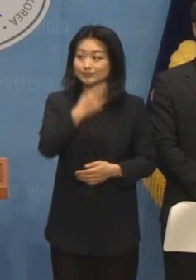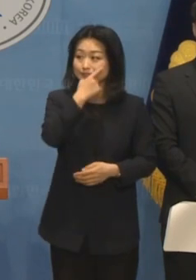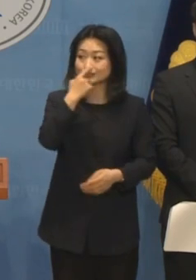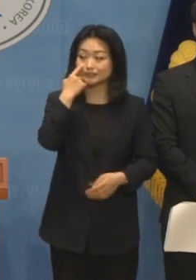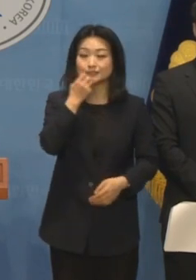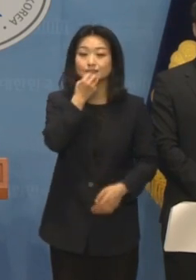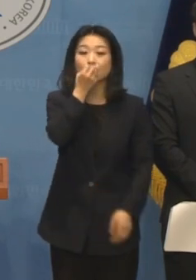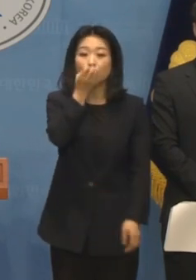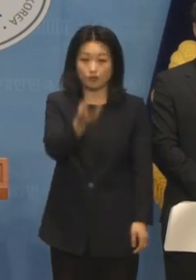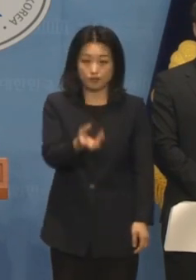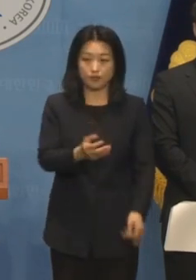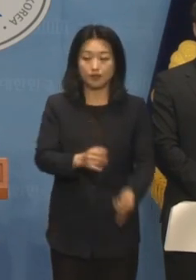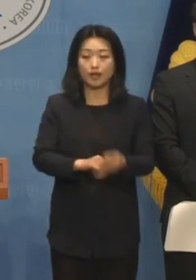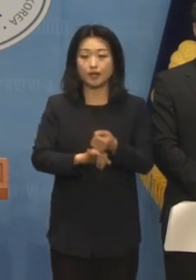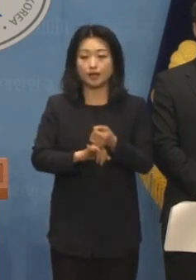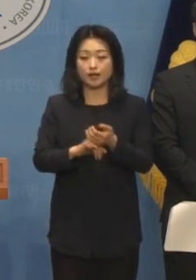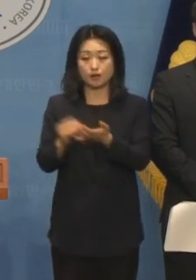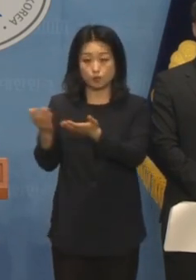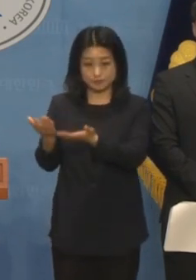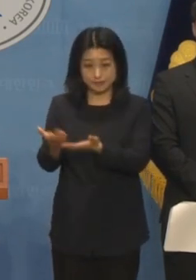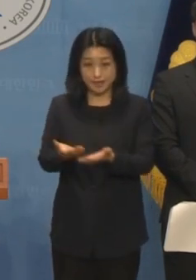증언을 하시겠습니다.